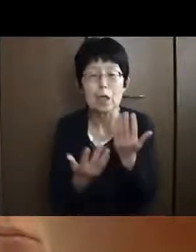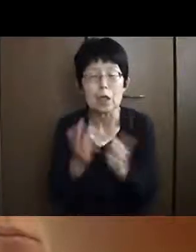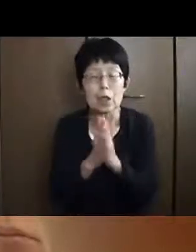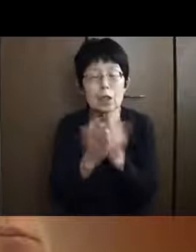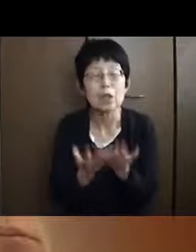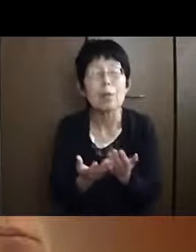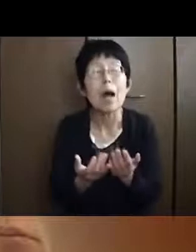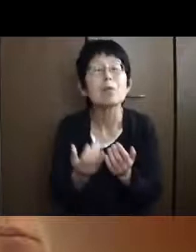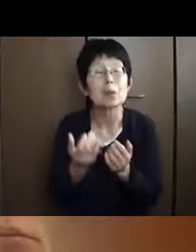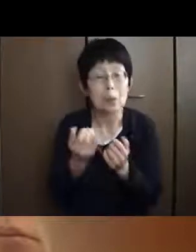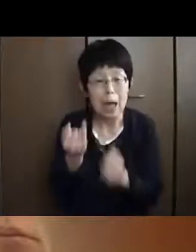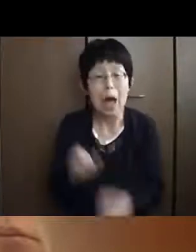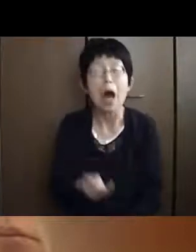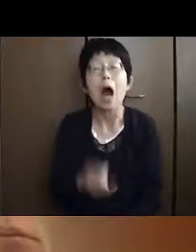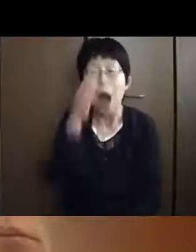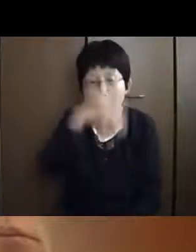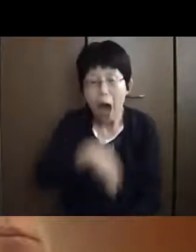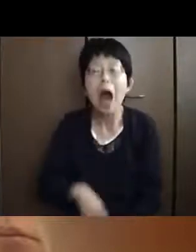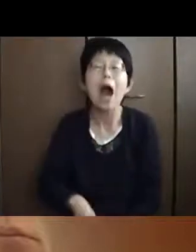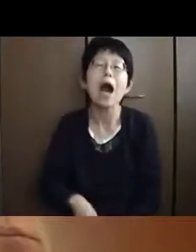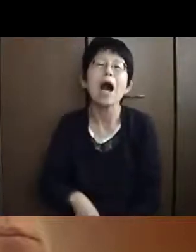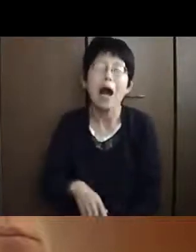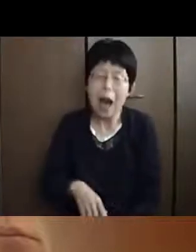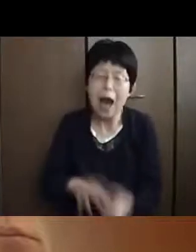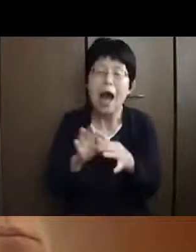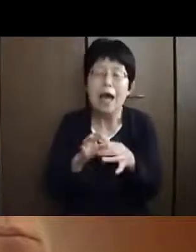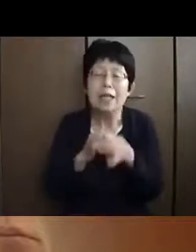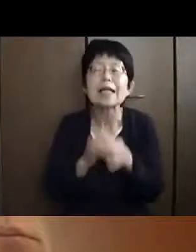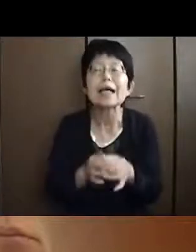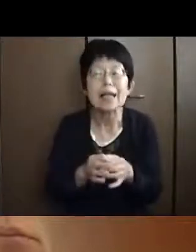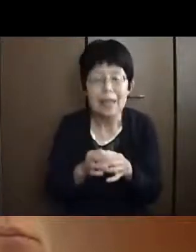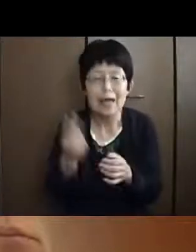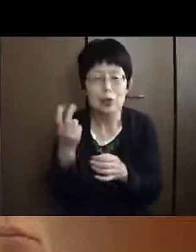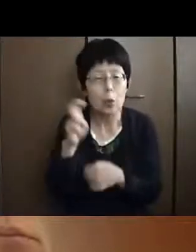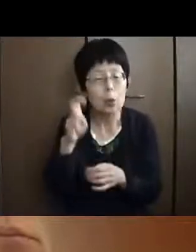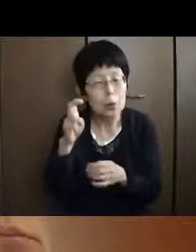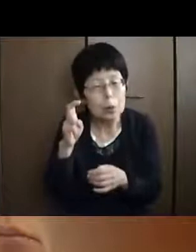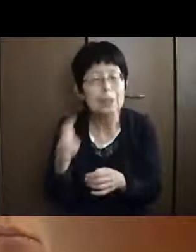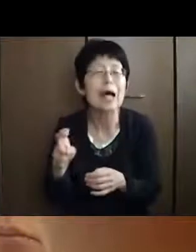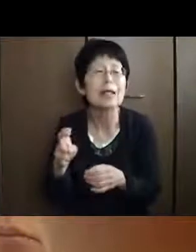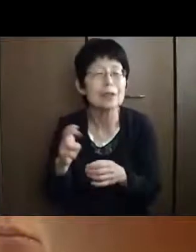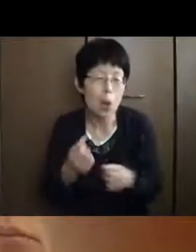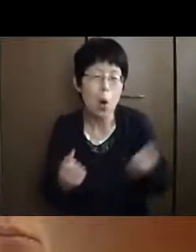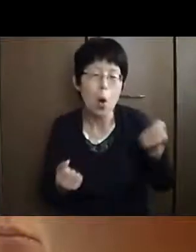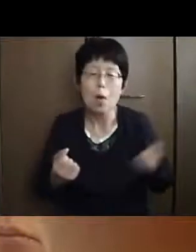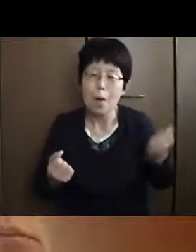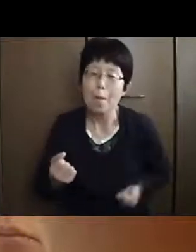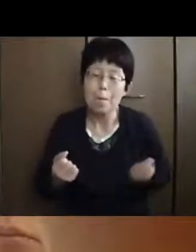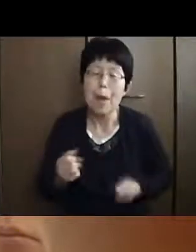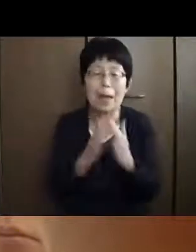ロロさんの漫画はほっこりするんですねって言って、 確かにそうですよね。あのタレパンダの